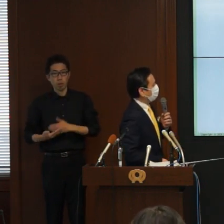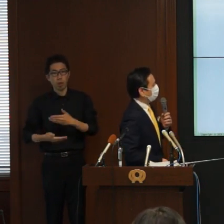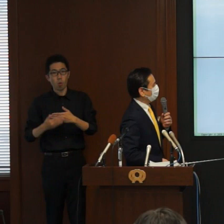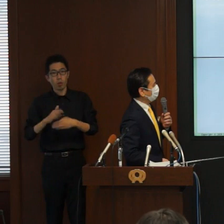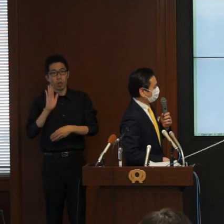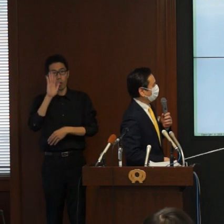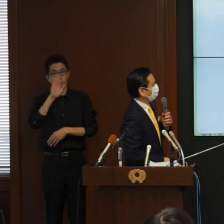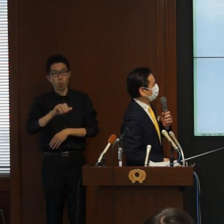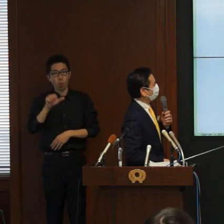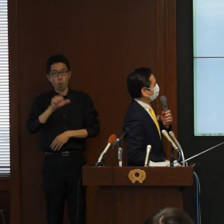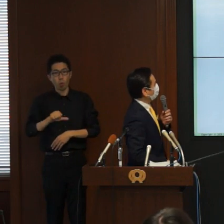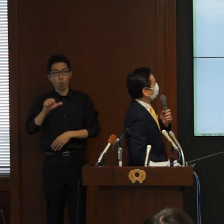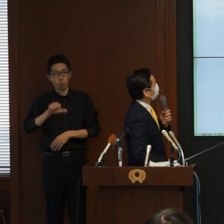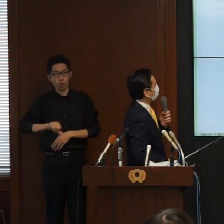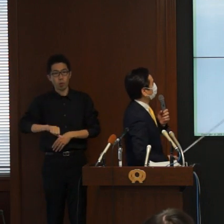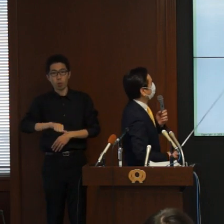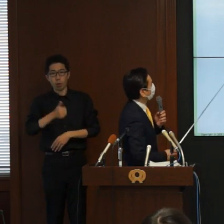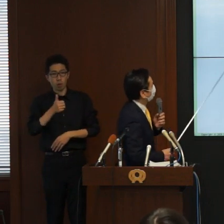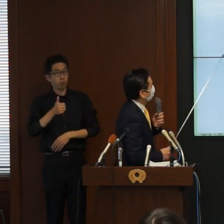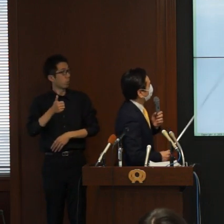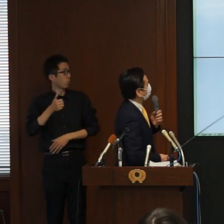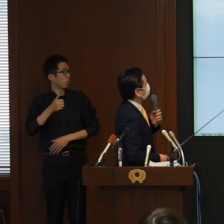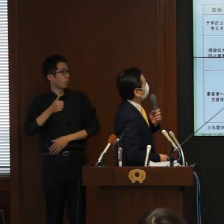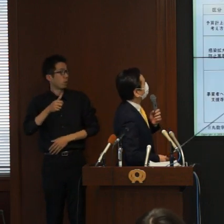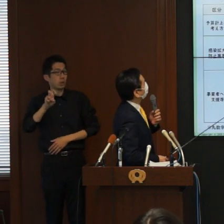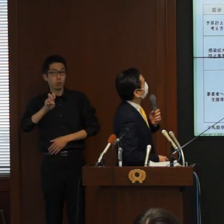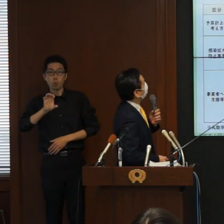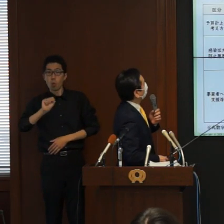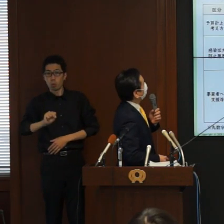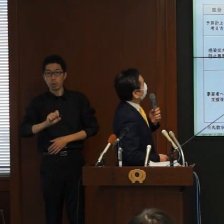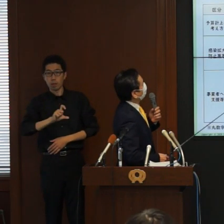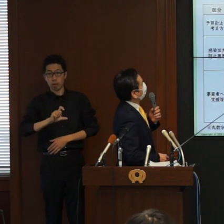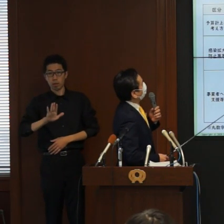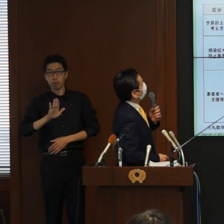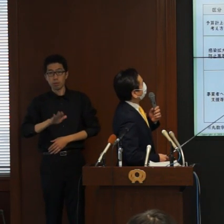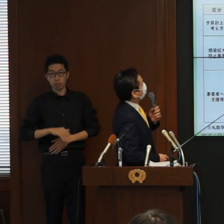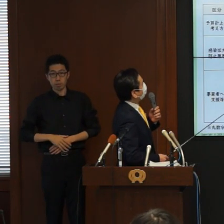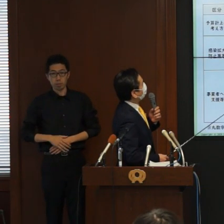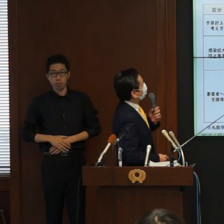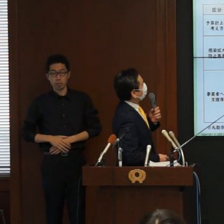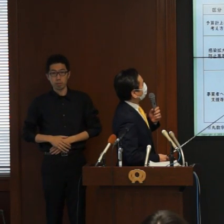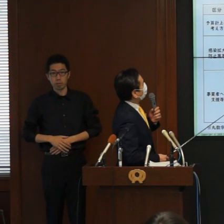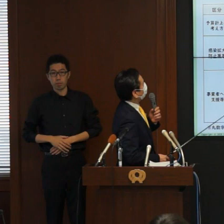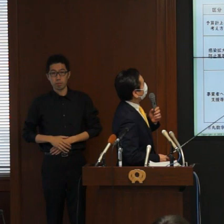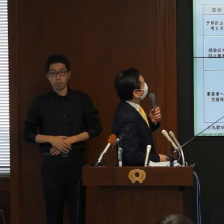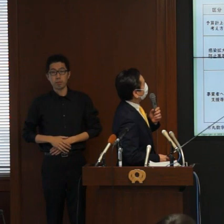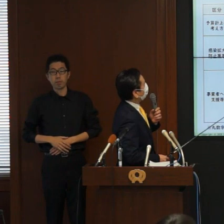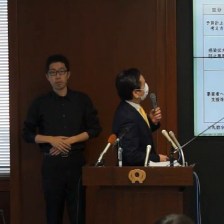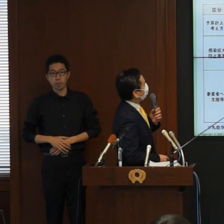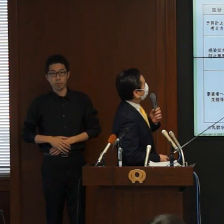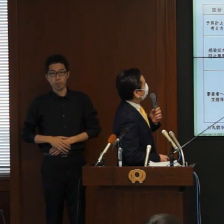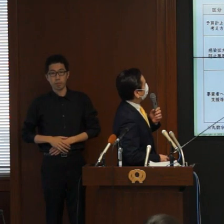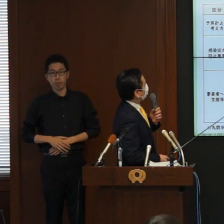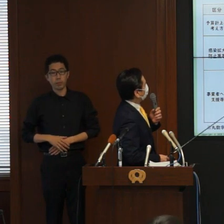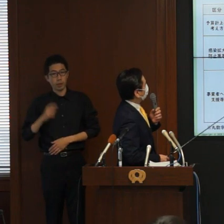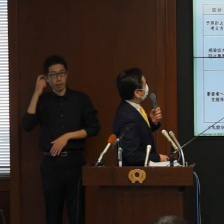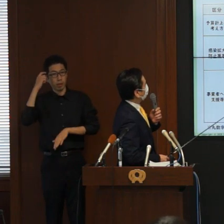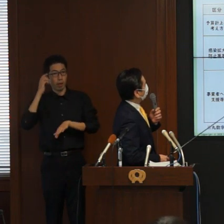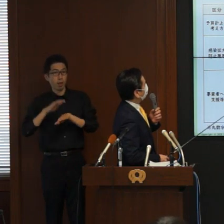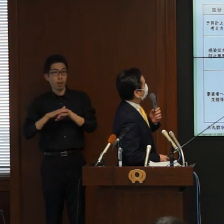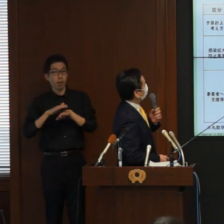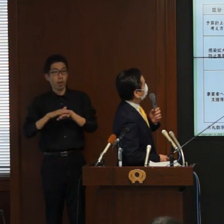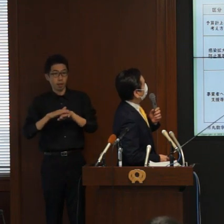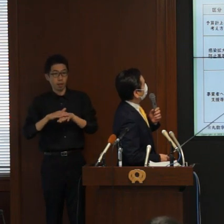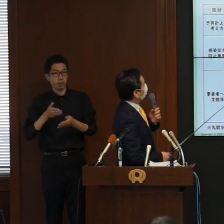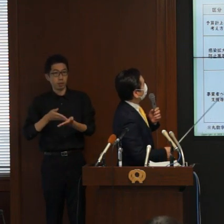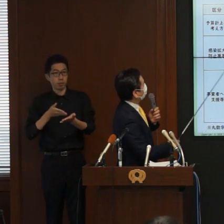で4ということになっております。はい、で一応全体としての考え方です